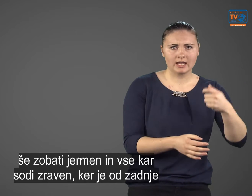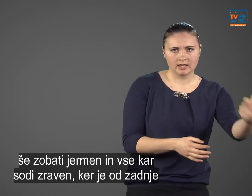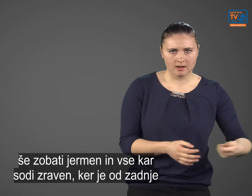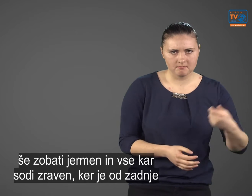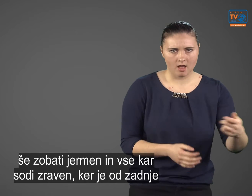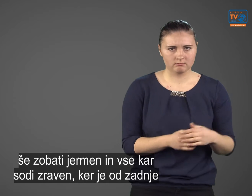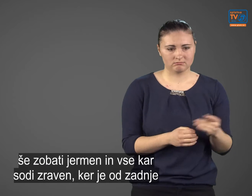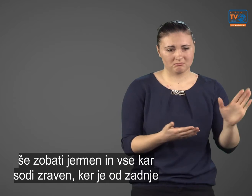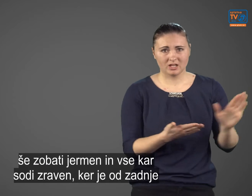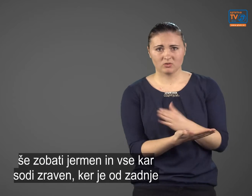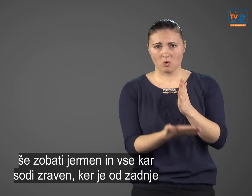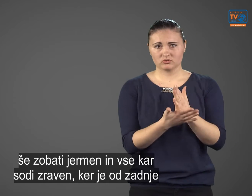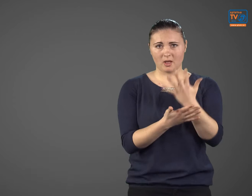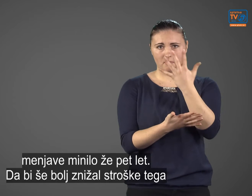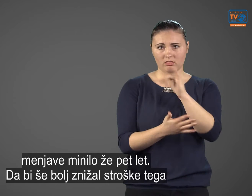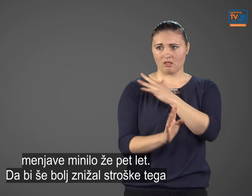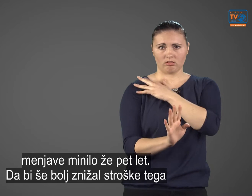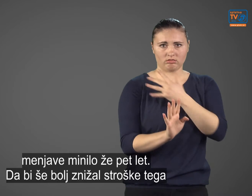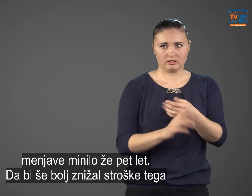že 5 let od zadnje zamenjave.